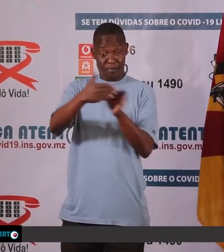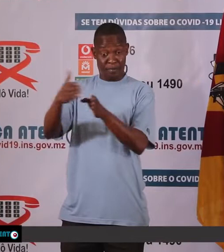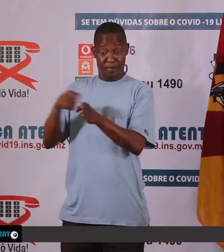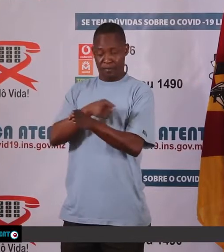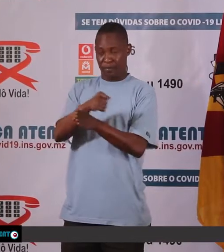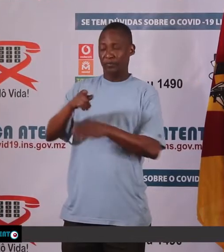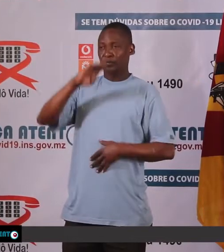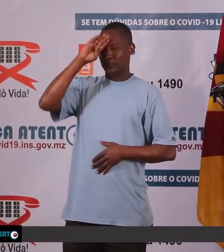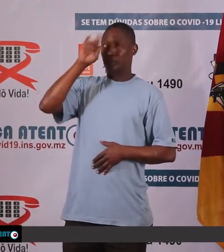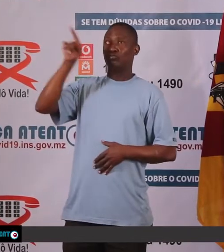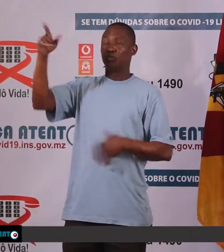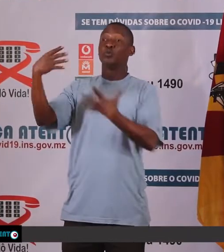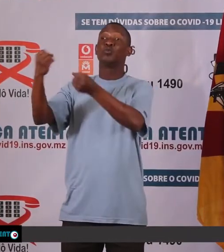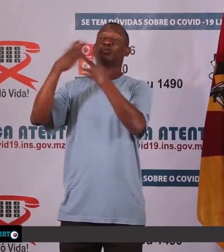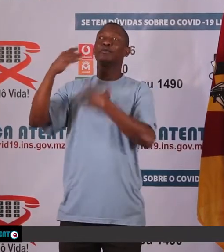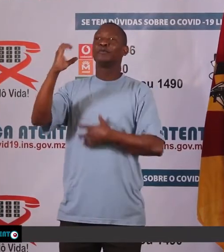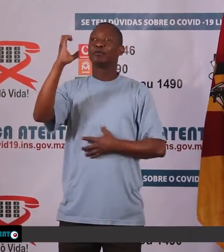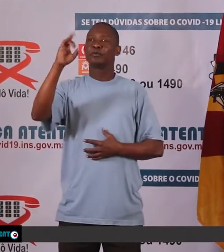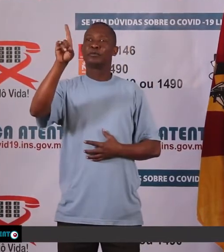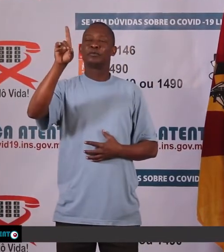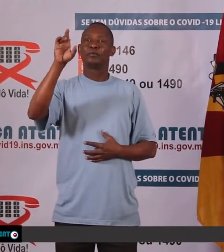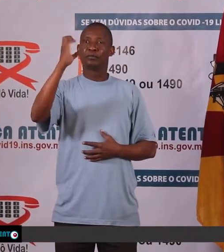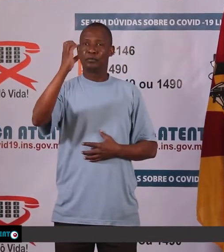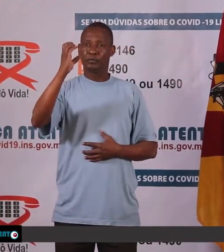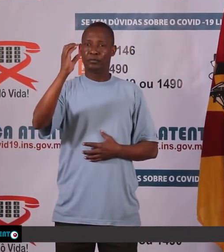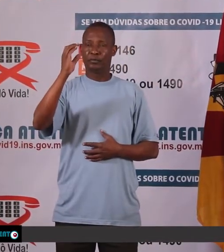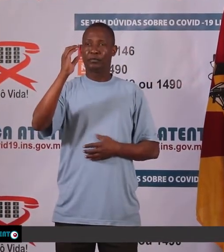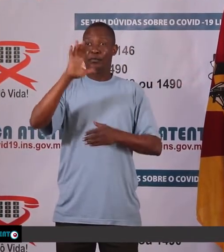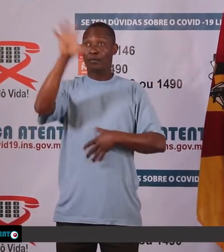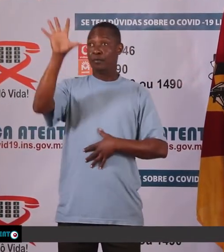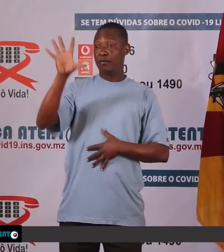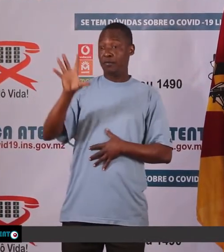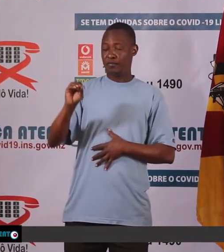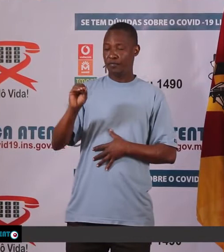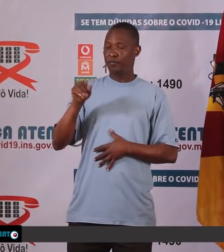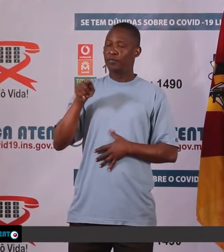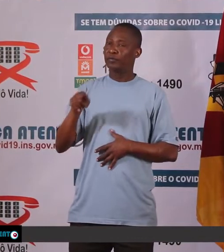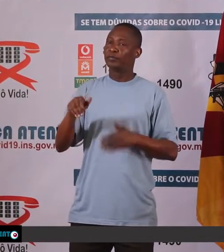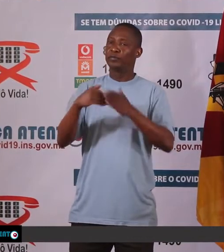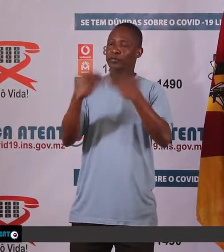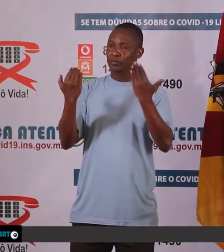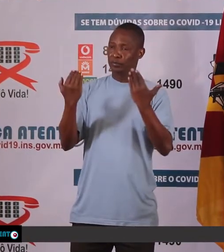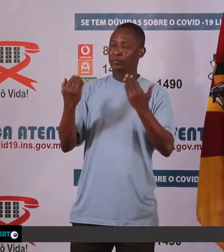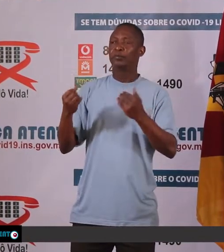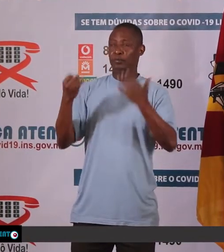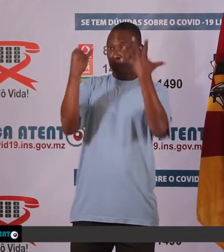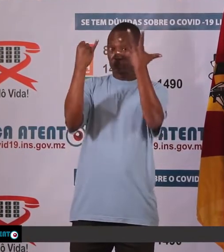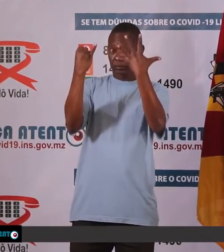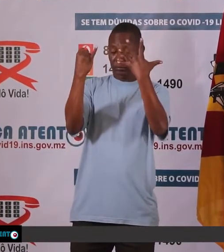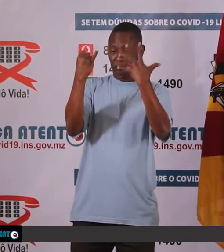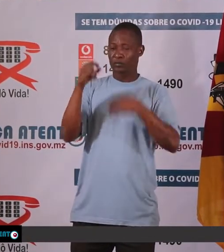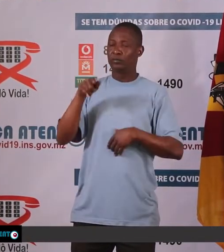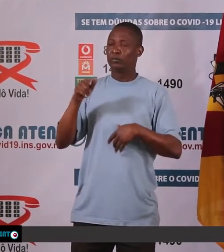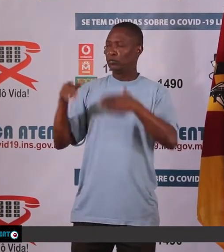o CDC África, até as 10 horas do dia 7 de junho de 2020, no nosso continente havia